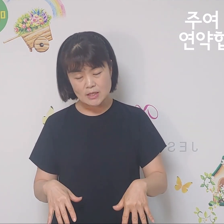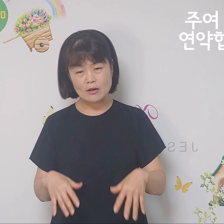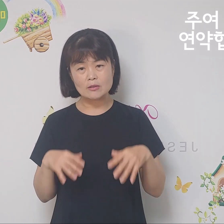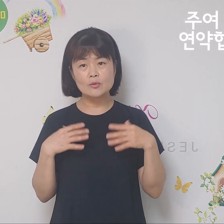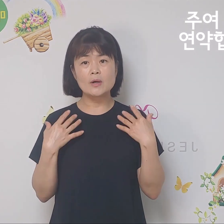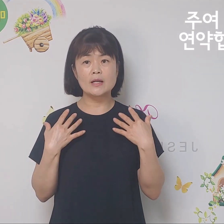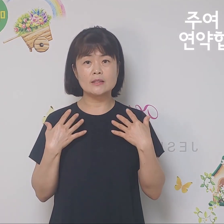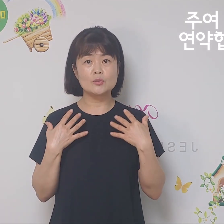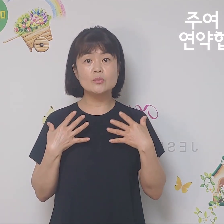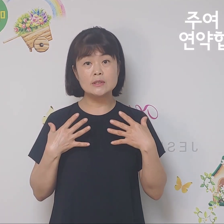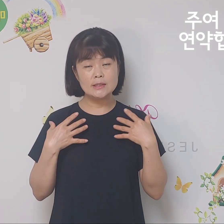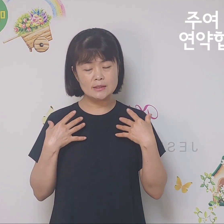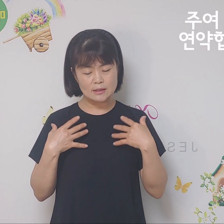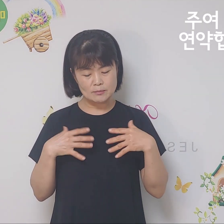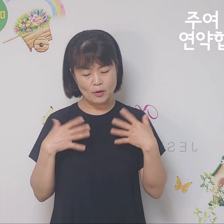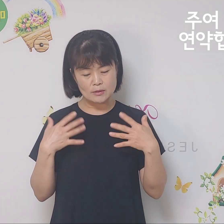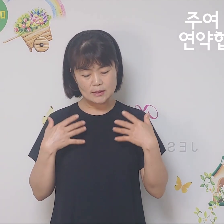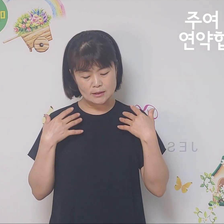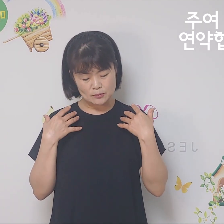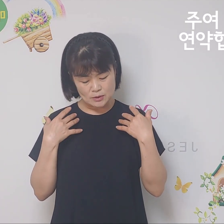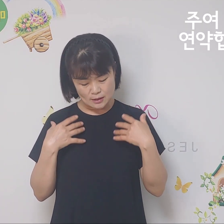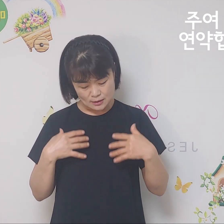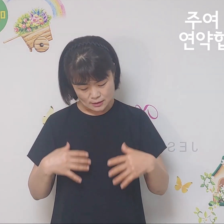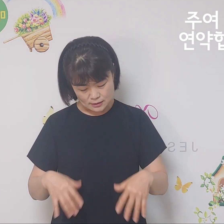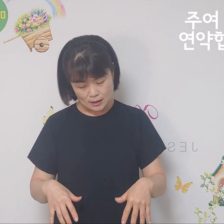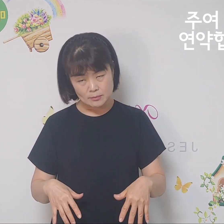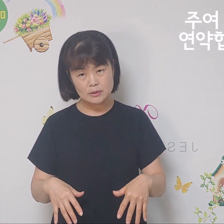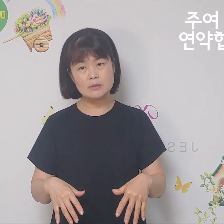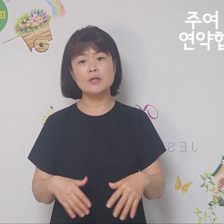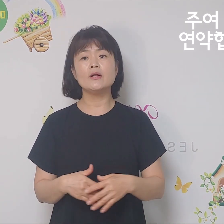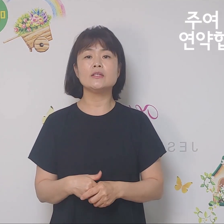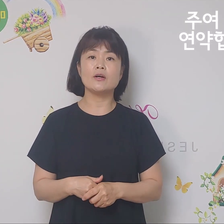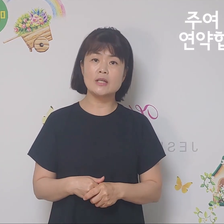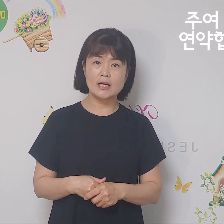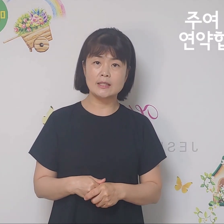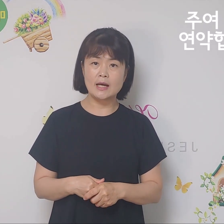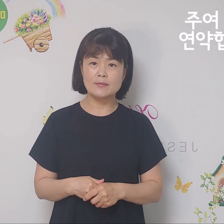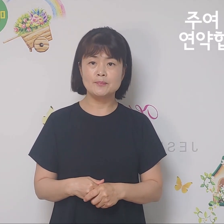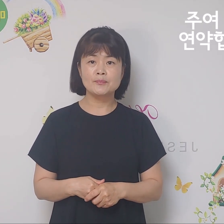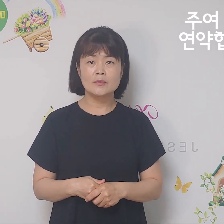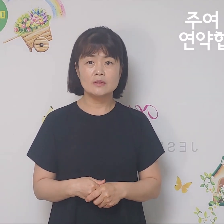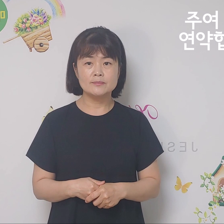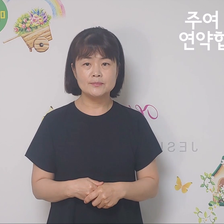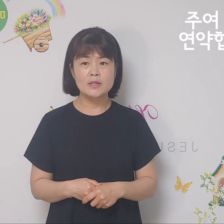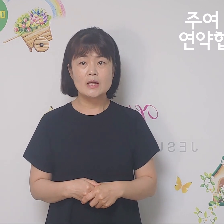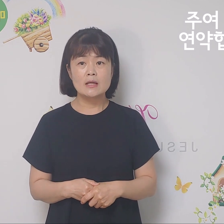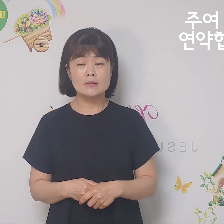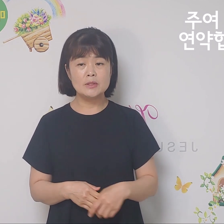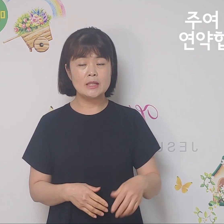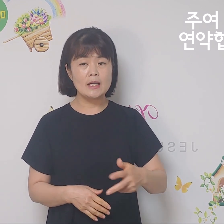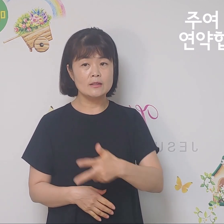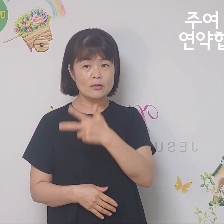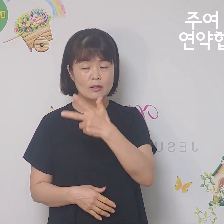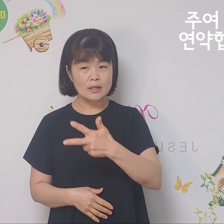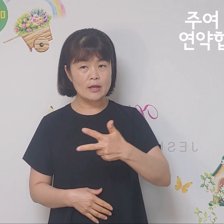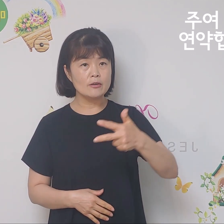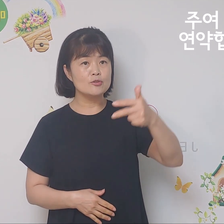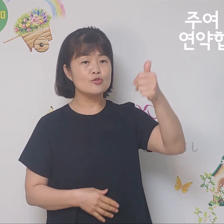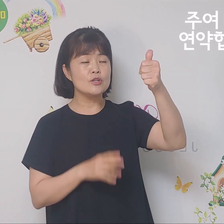빼세요. 손을 이렇게 벌리신 손을 쫙 펴시면 연약하다. 입니다. 연결할게요.